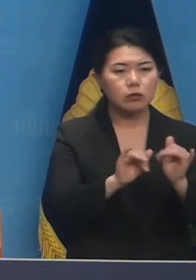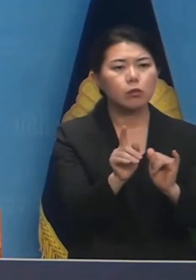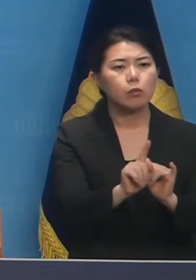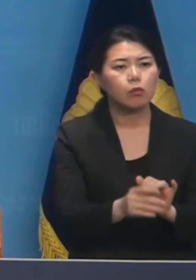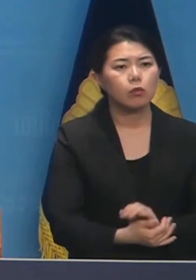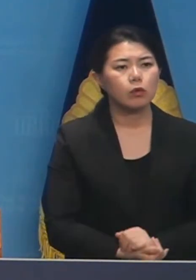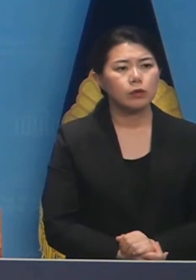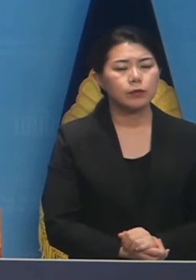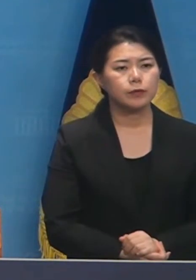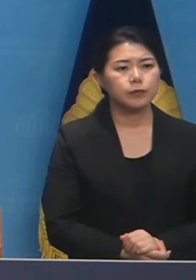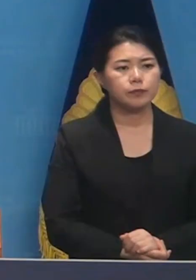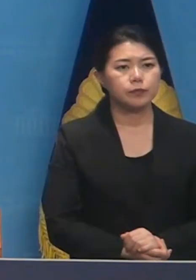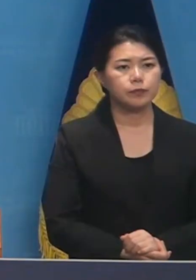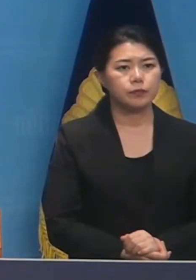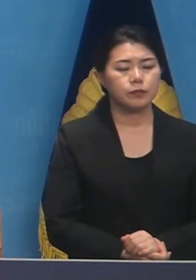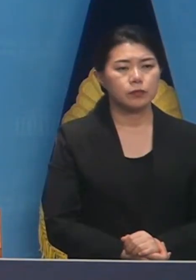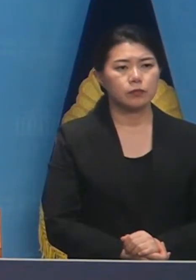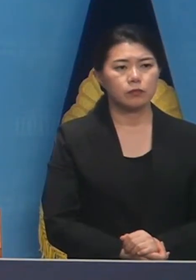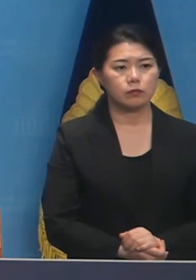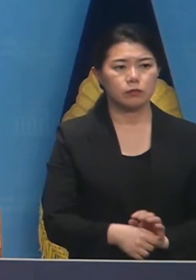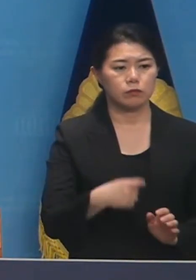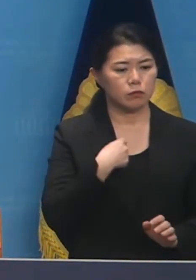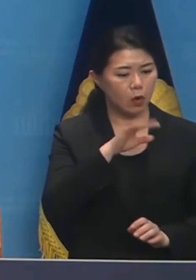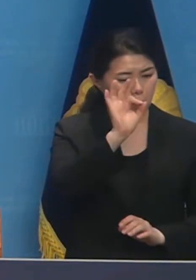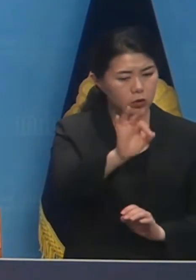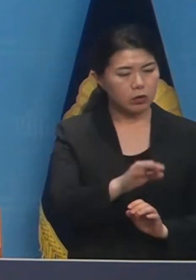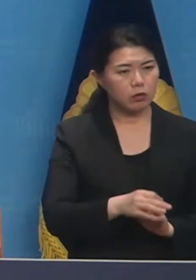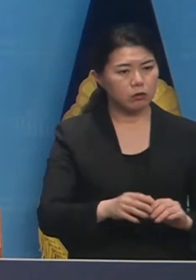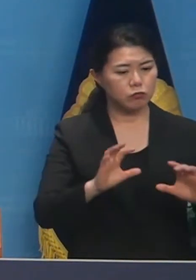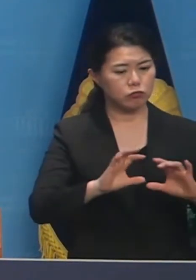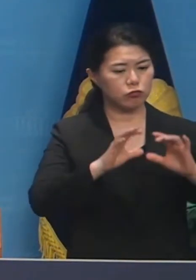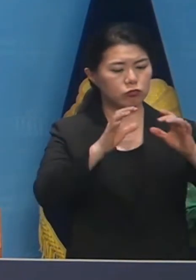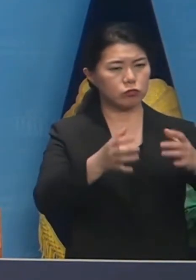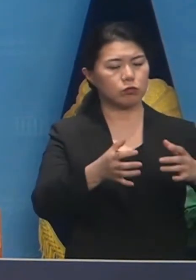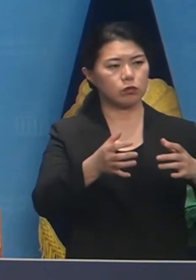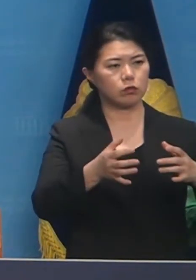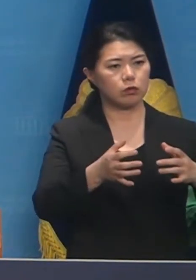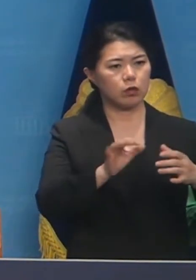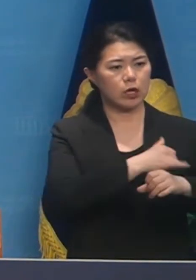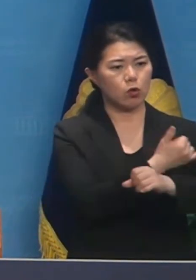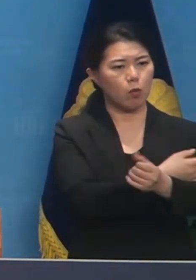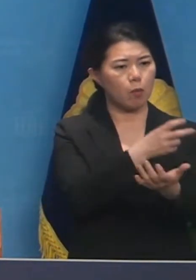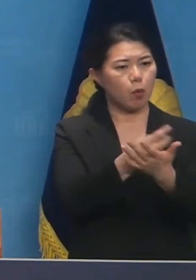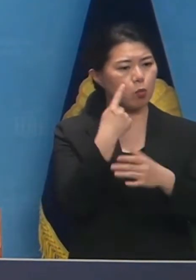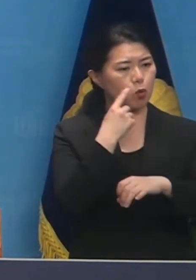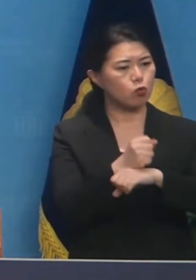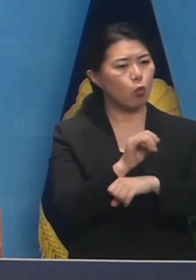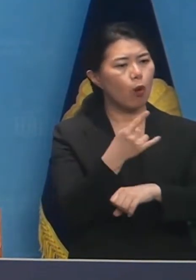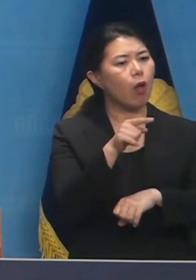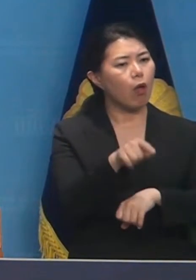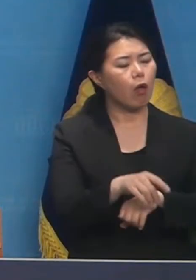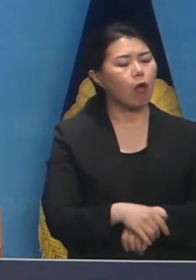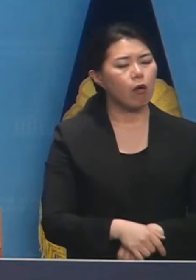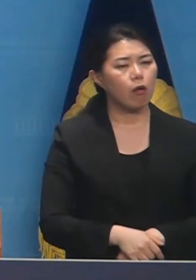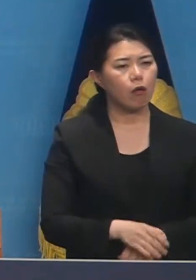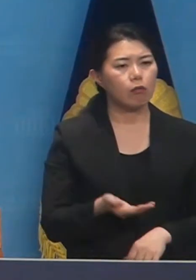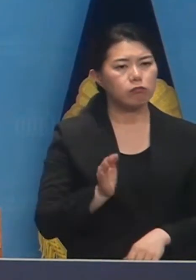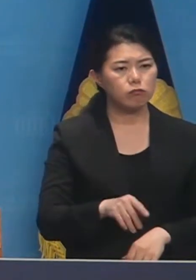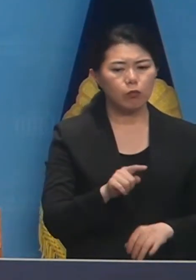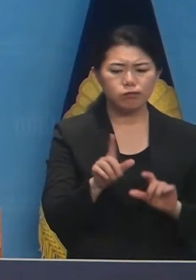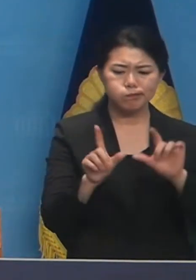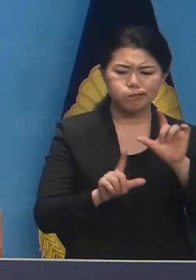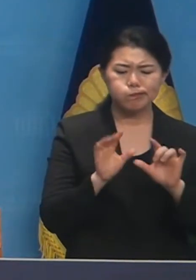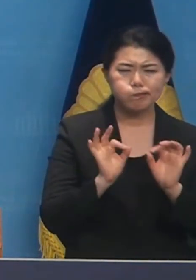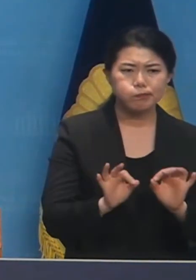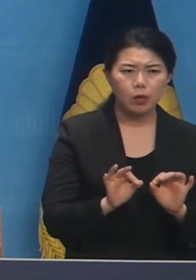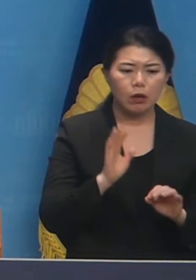판사도 또 제가 찾아보니까 국제 인권법 연구회 소속이더라고요. 이런